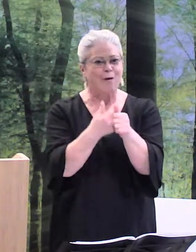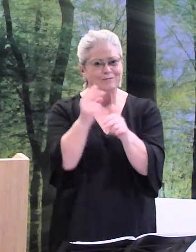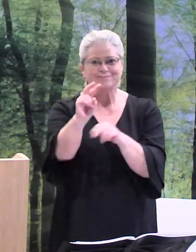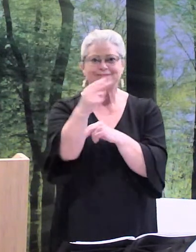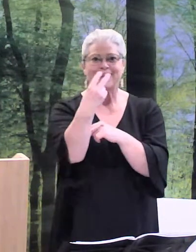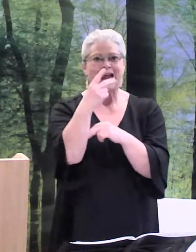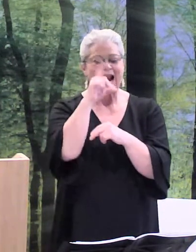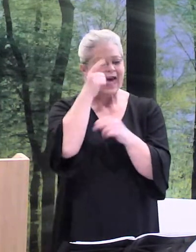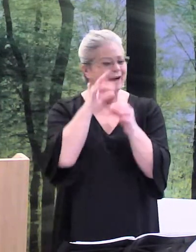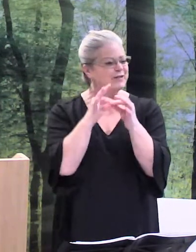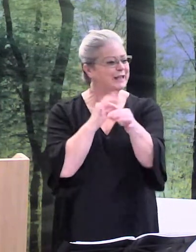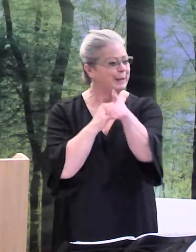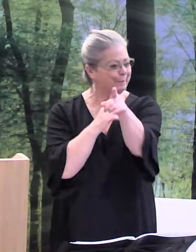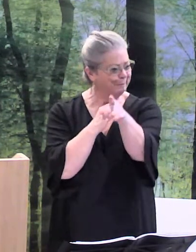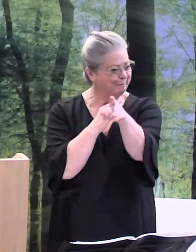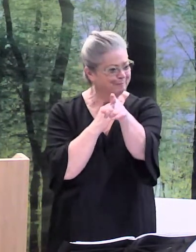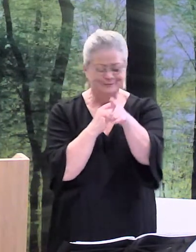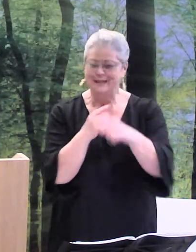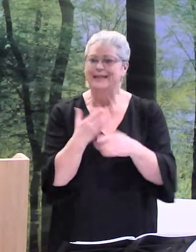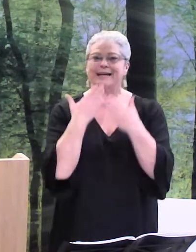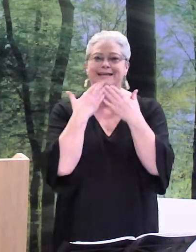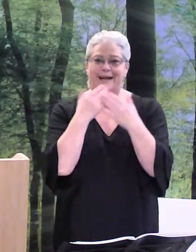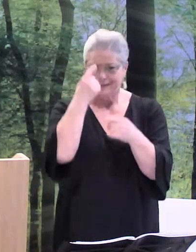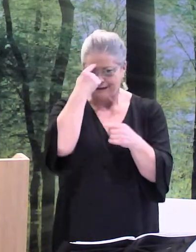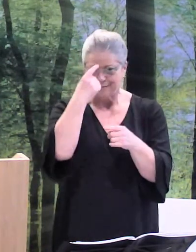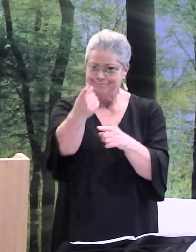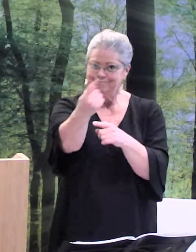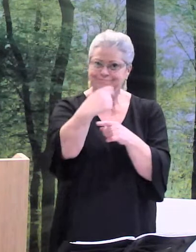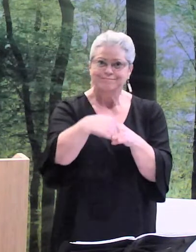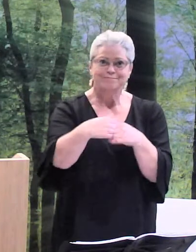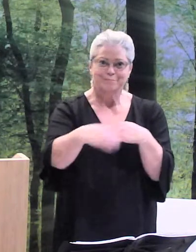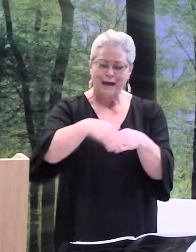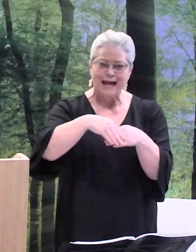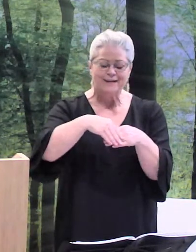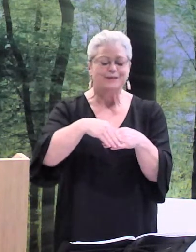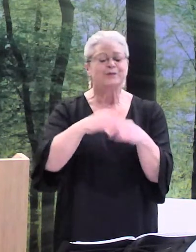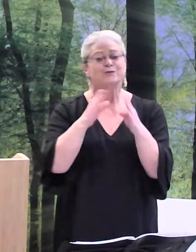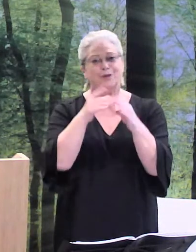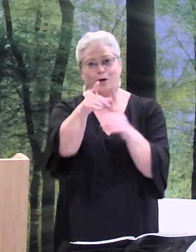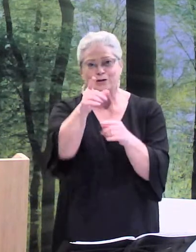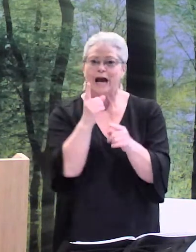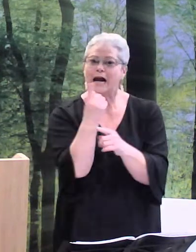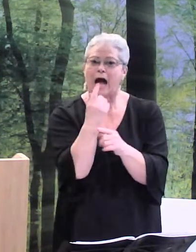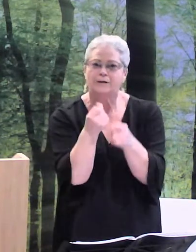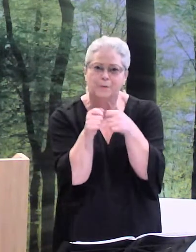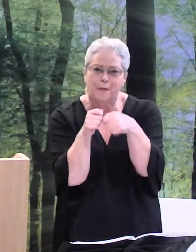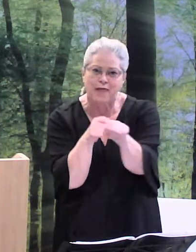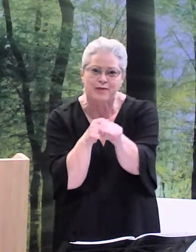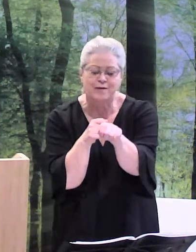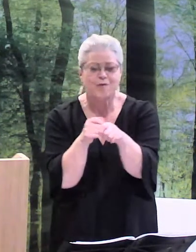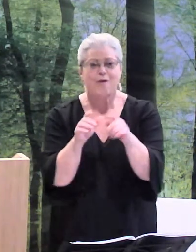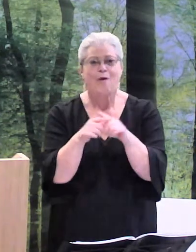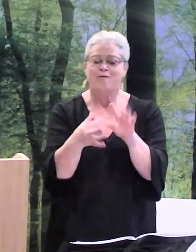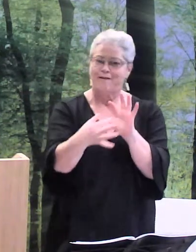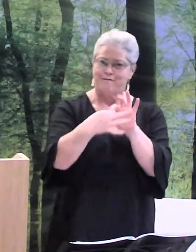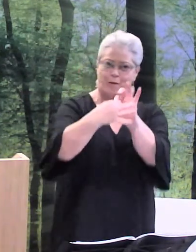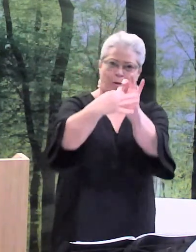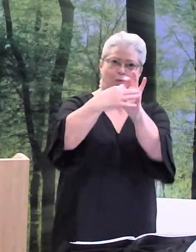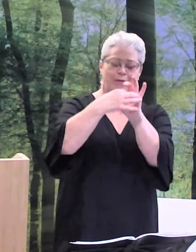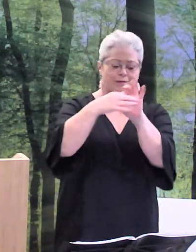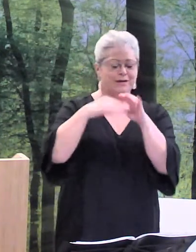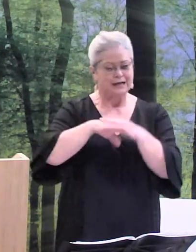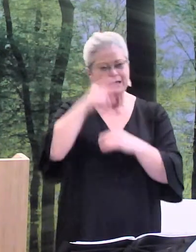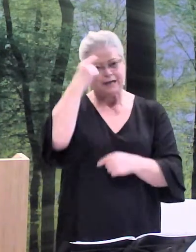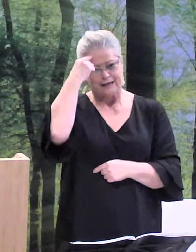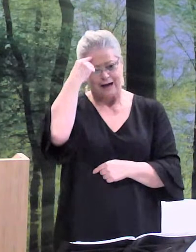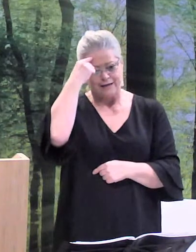via de livestream. En in gedachten bij ons was, door thuis misschien een kaarsje te branden of verbonden te zijn in